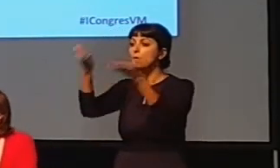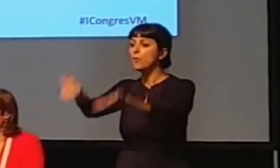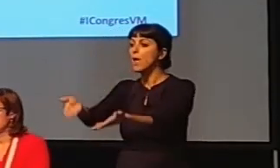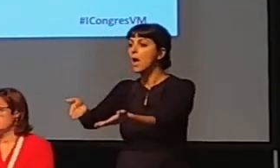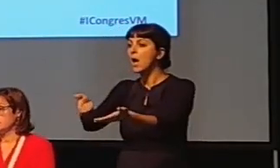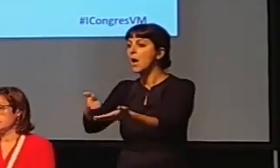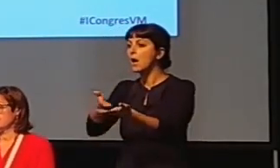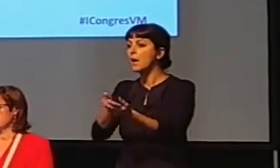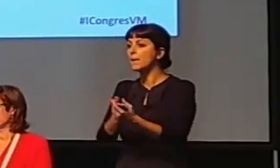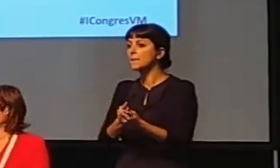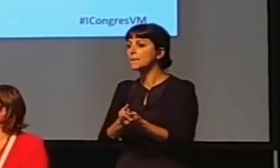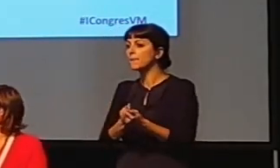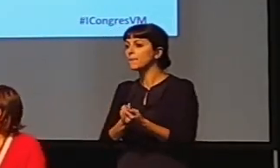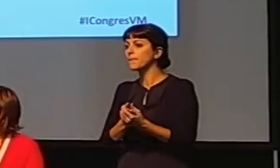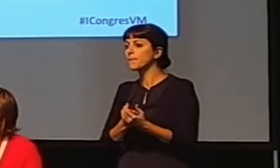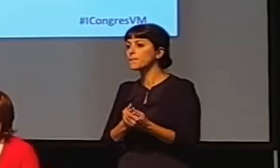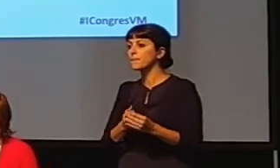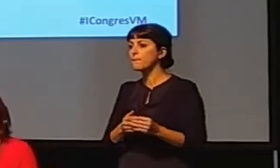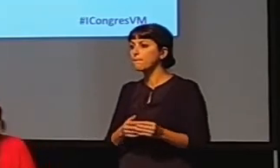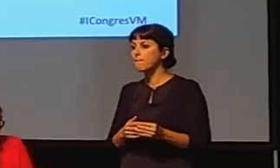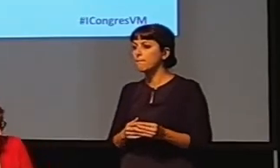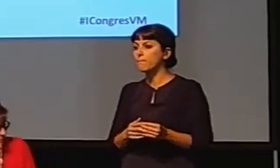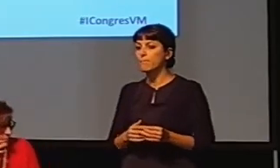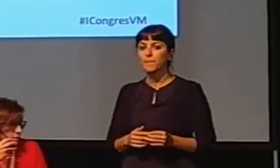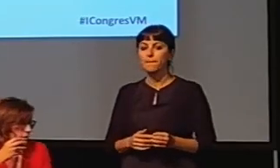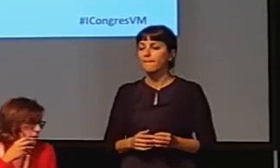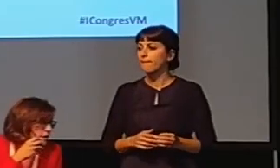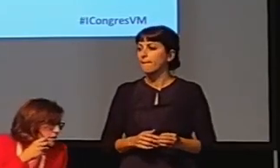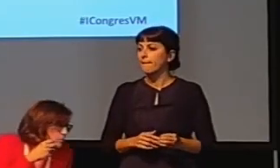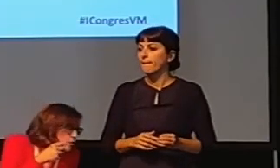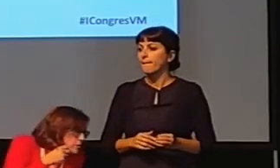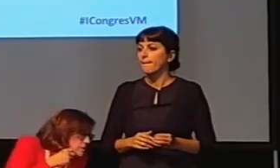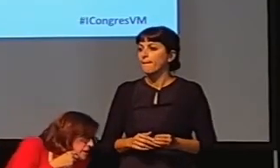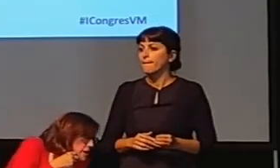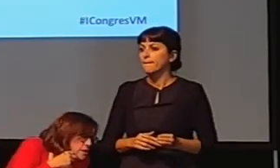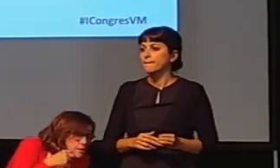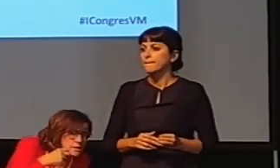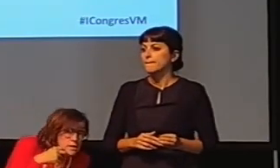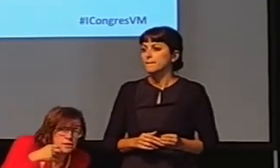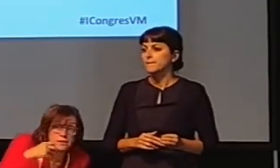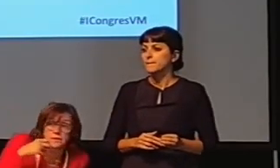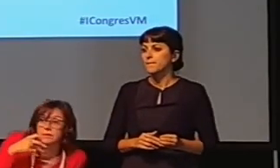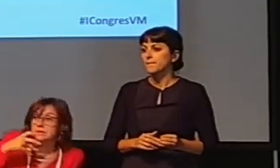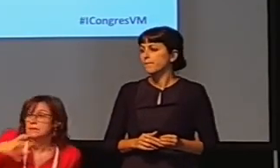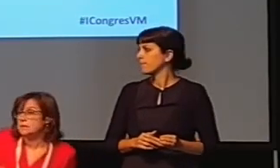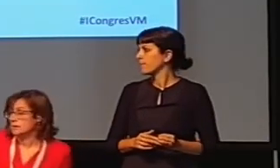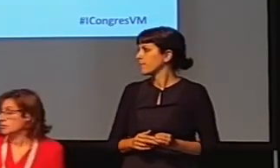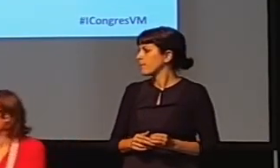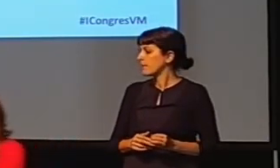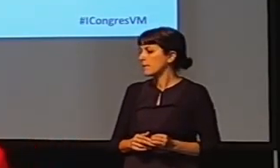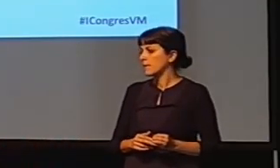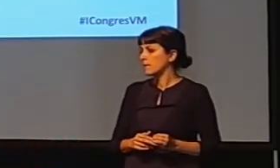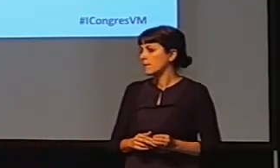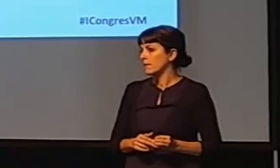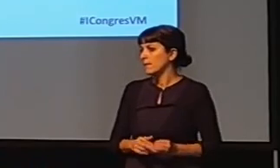de mà? Algú sanitari, alguna sanitària? Ja el podeu avisar.